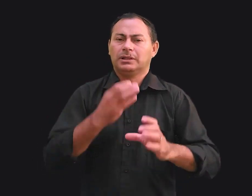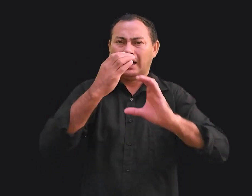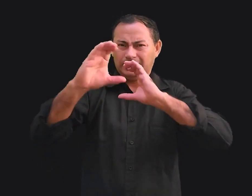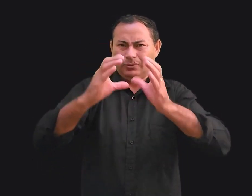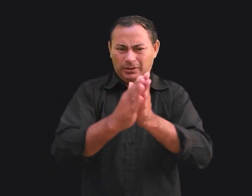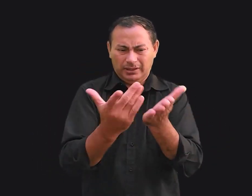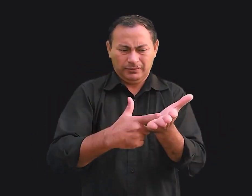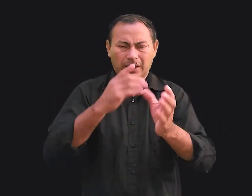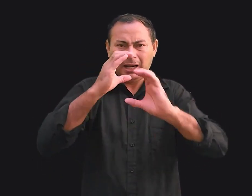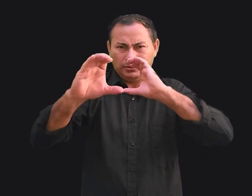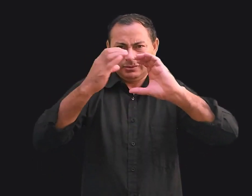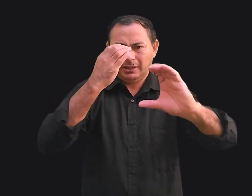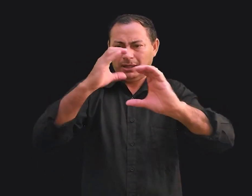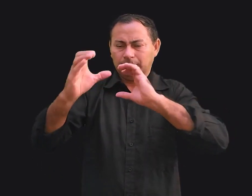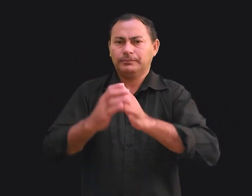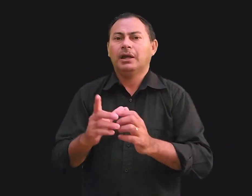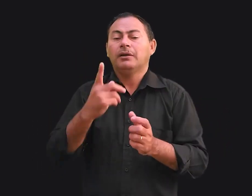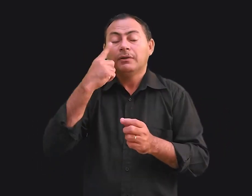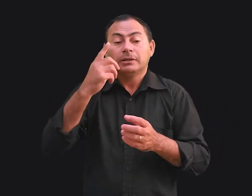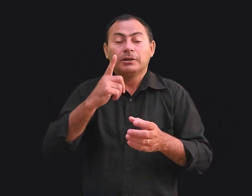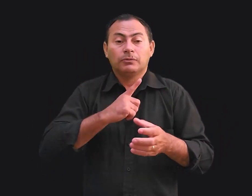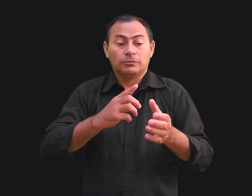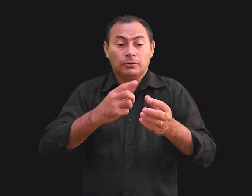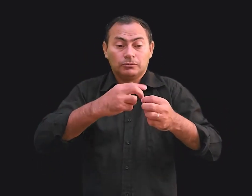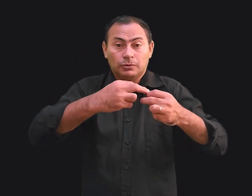tinha que haver algo mais profundo